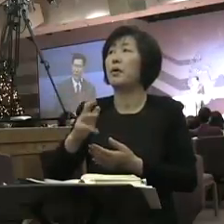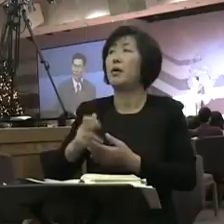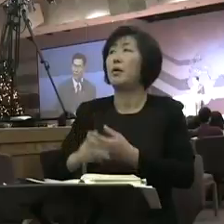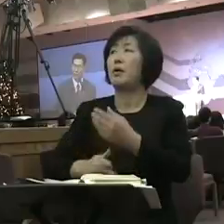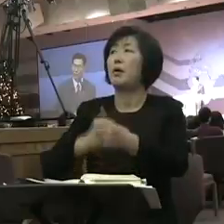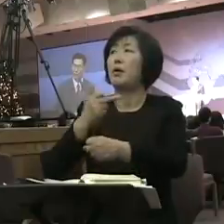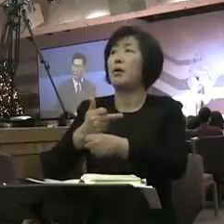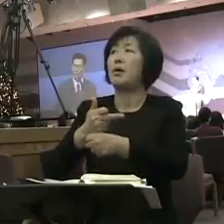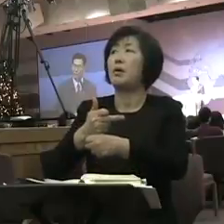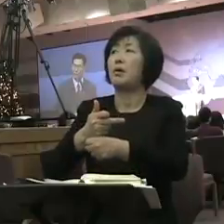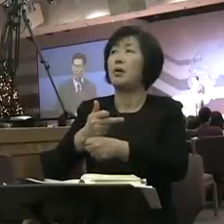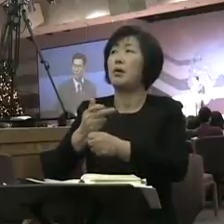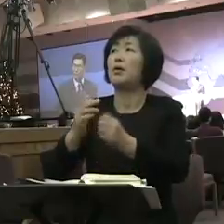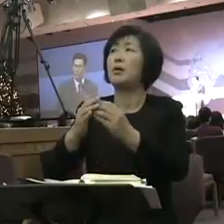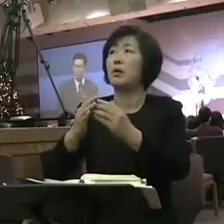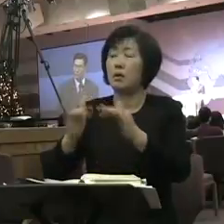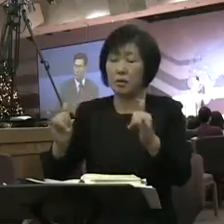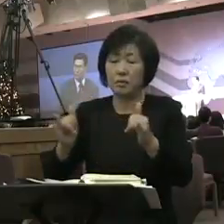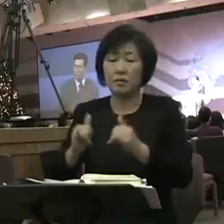사람들이 모슬람이에요.